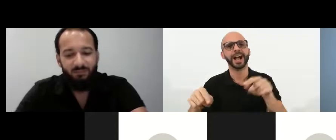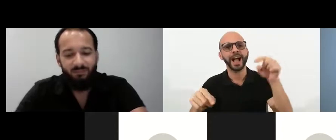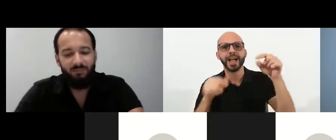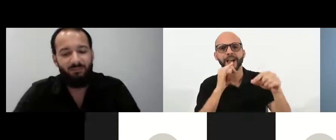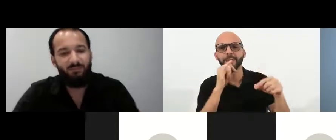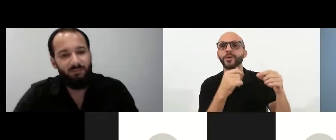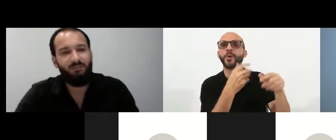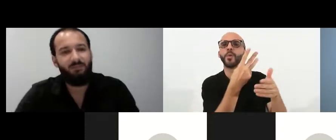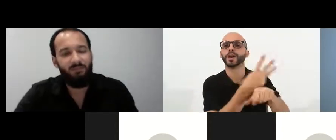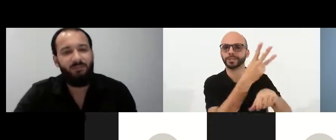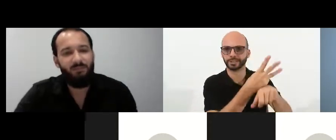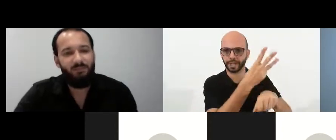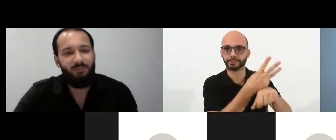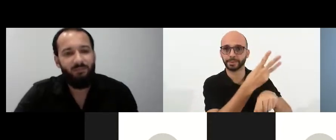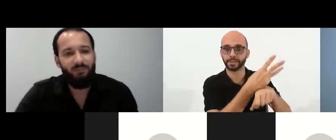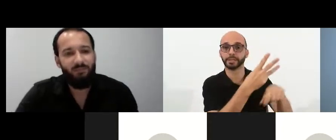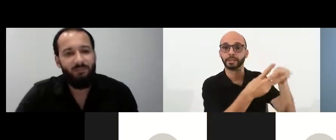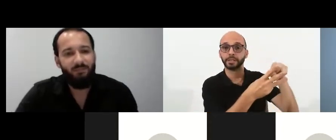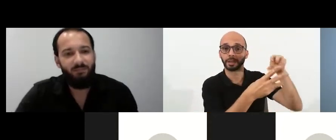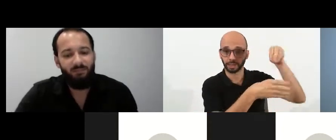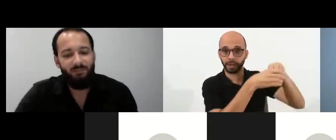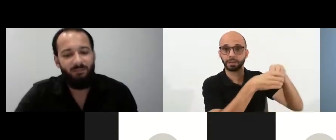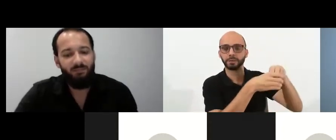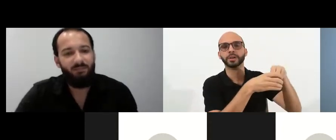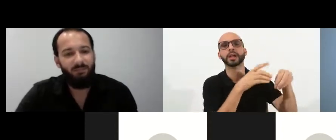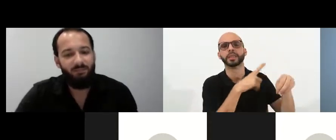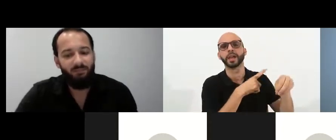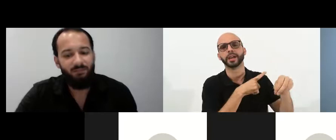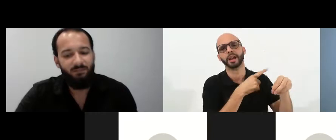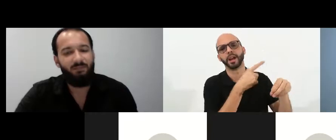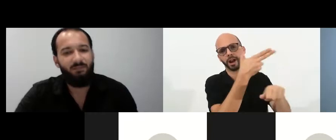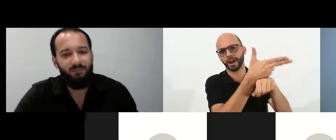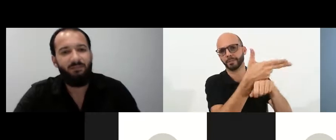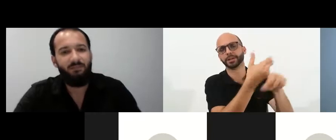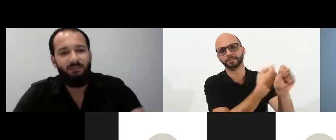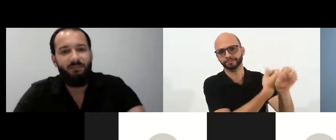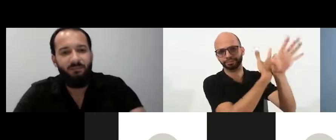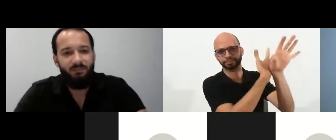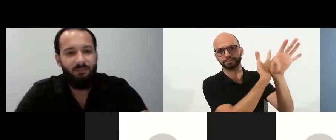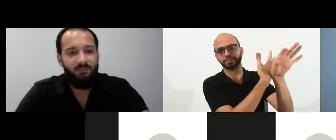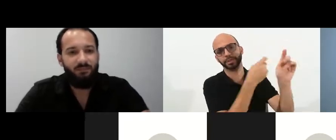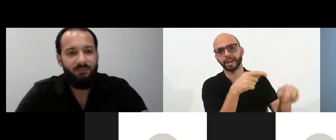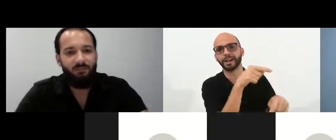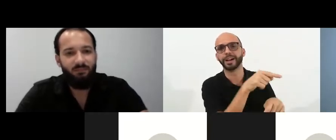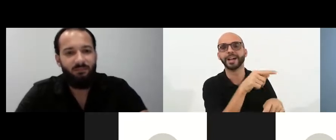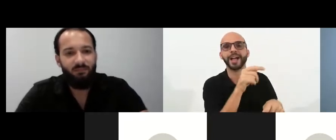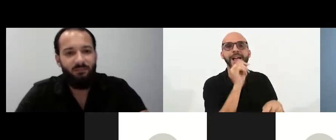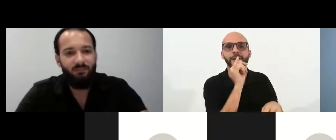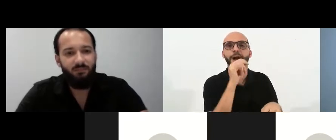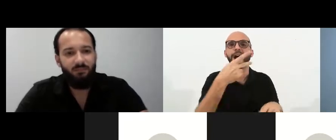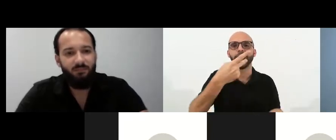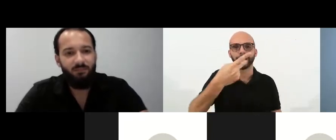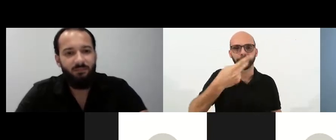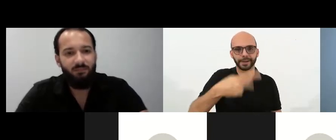desafios da tecnologia. Pelo WhatsApp, dentro do WhatsApp também, tem também